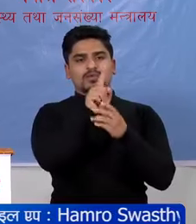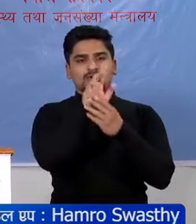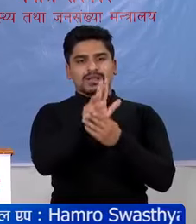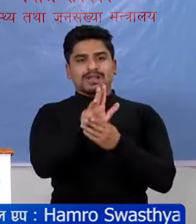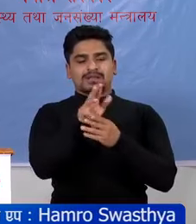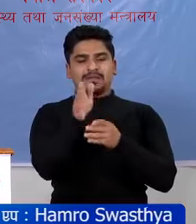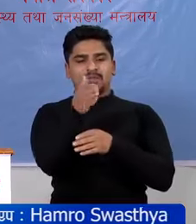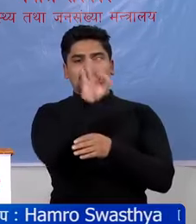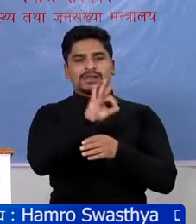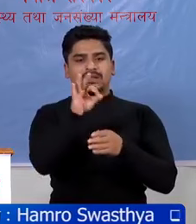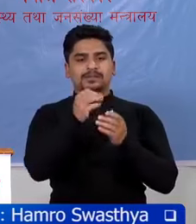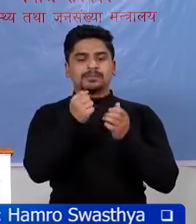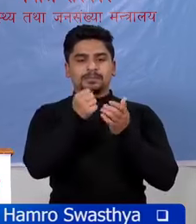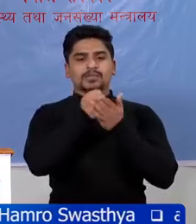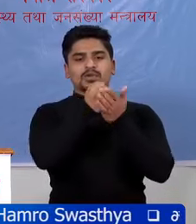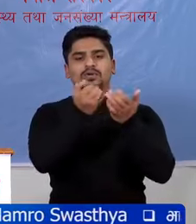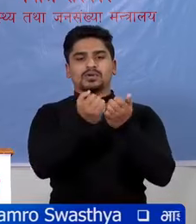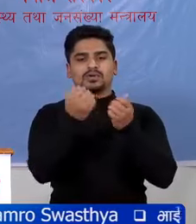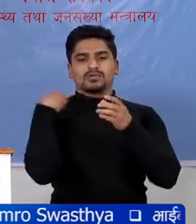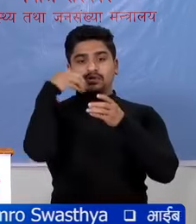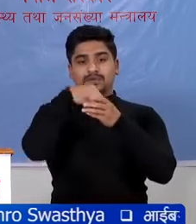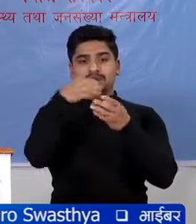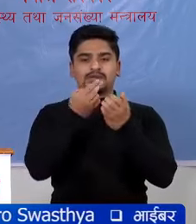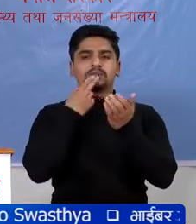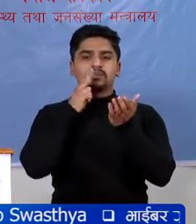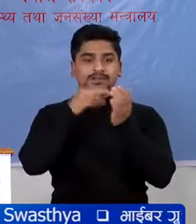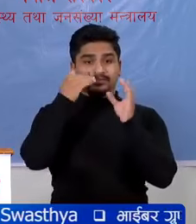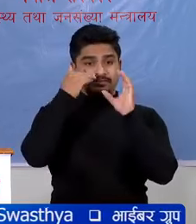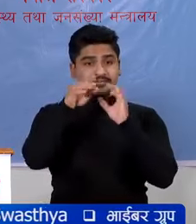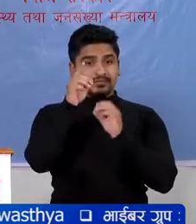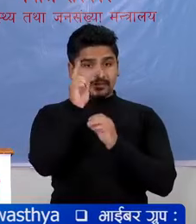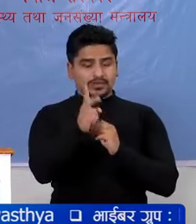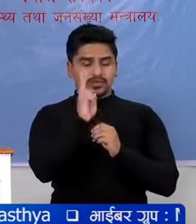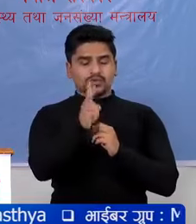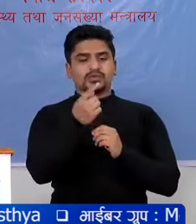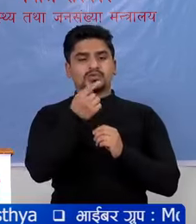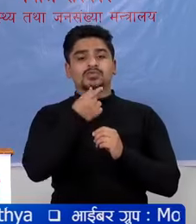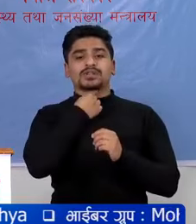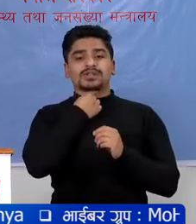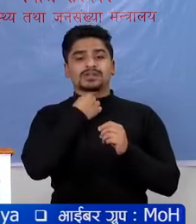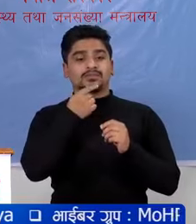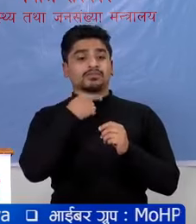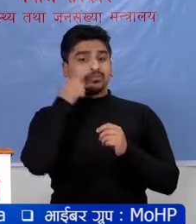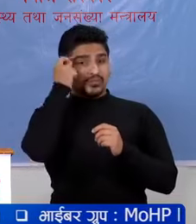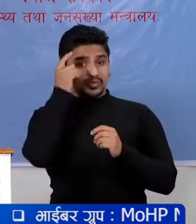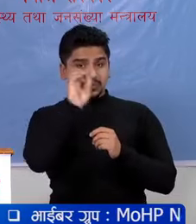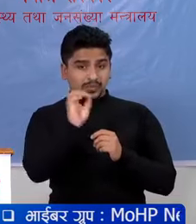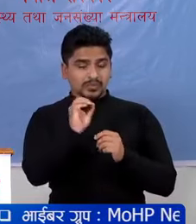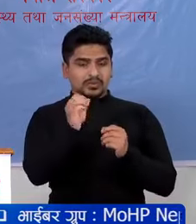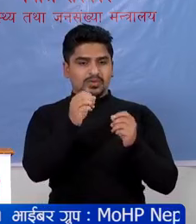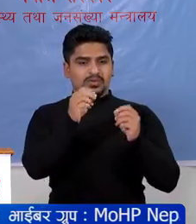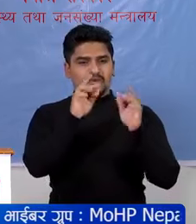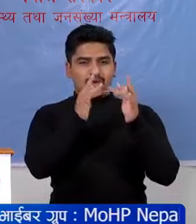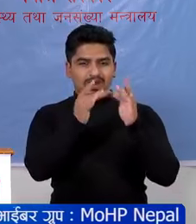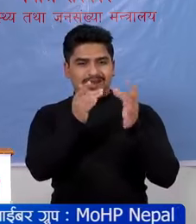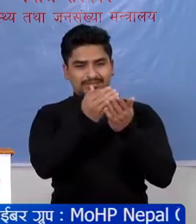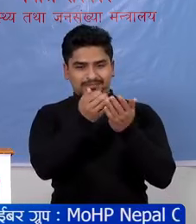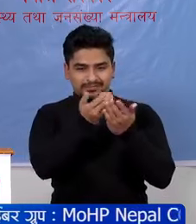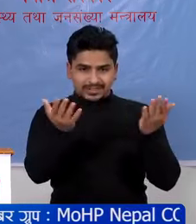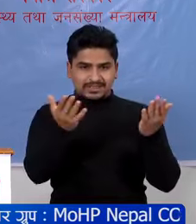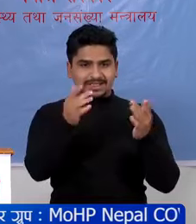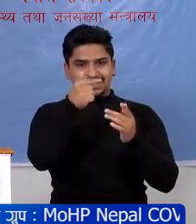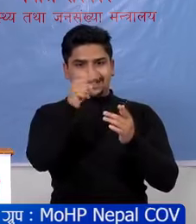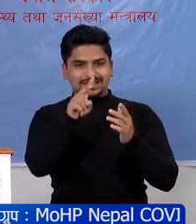गईको अवियाने सवयक प्रियावन अपस्तित गराई दिना बनी परताचार गरेको मां, सत्य त्य नव जी, हाल अनलाईन, पत्र पत्रिका, टेलिवीजनमा